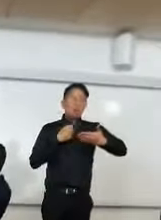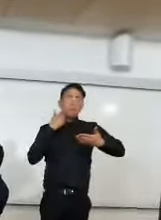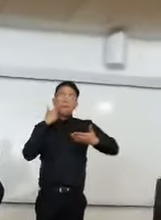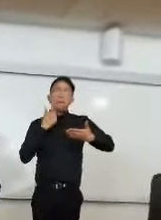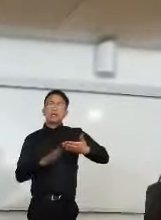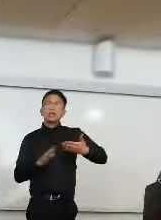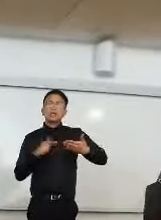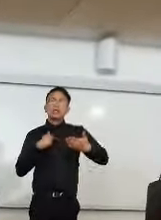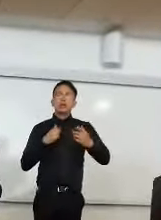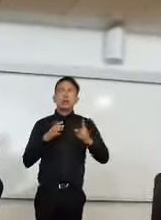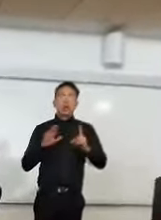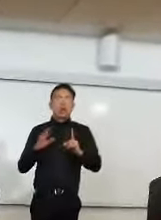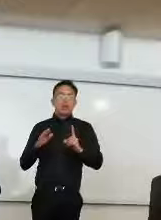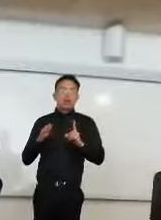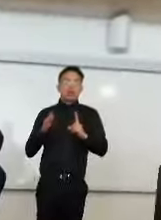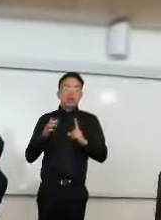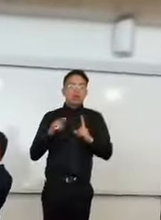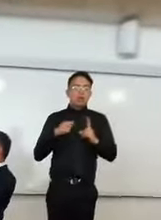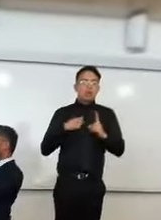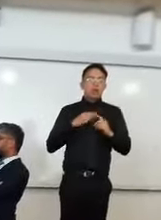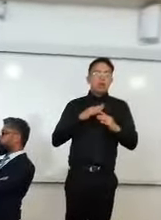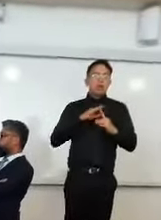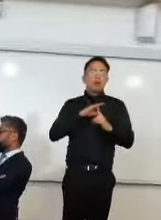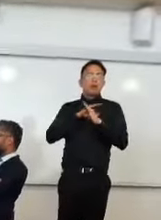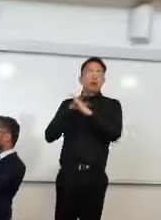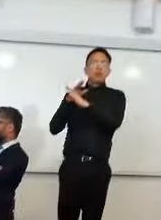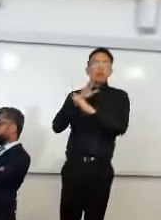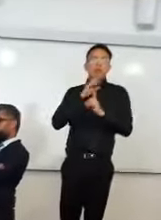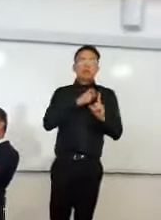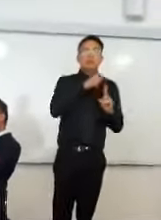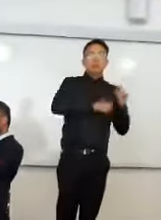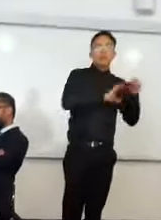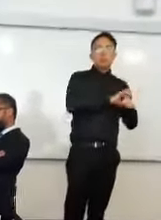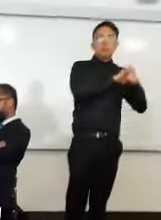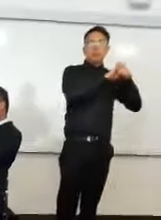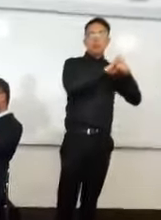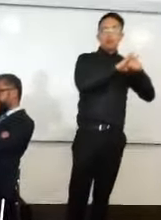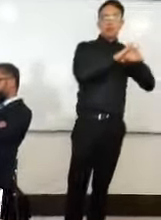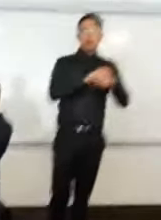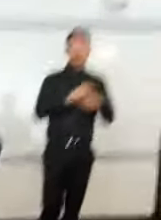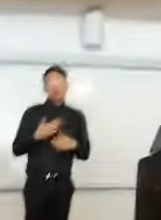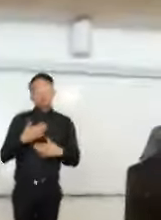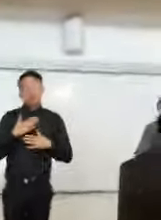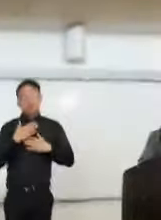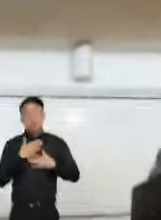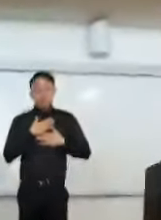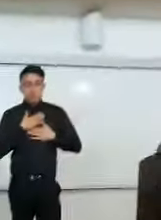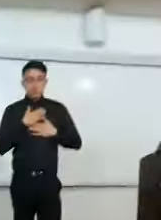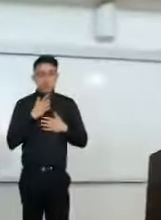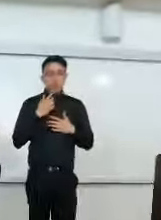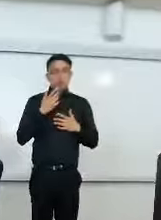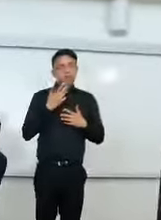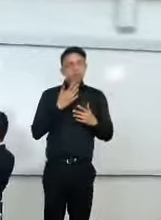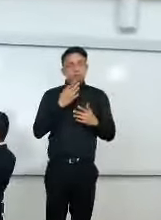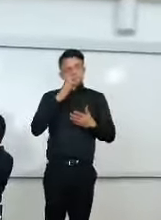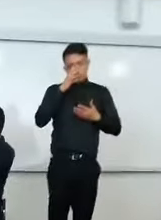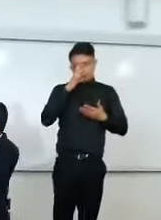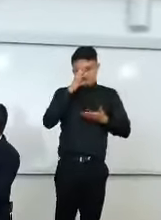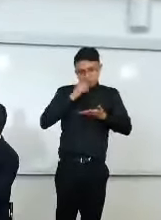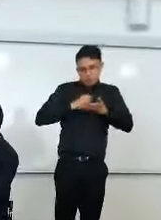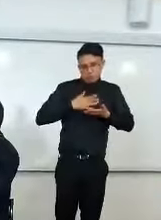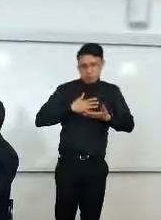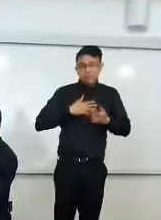buscar a blindar al profesional en salud, pues realmente yo considero y siendo responsables